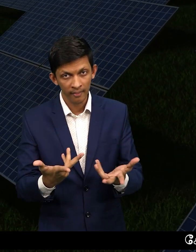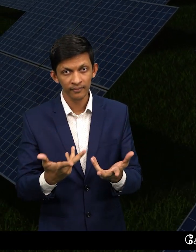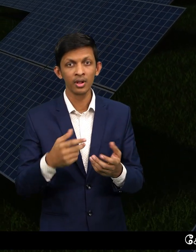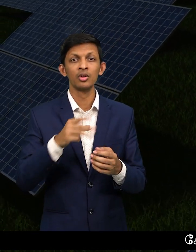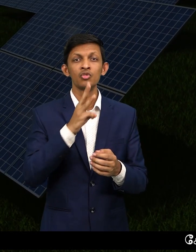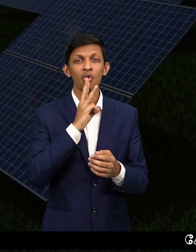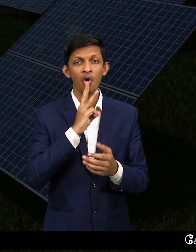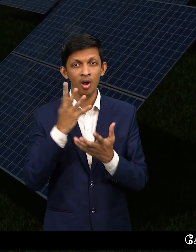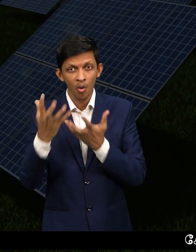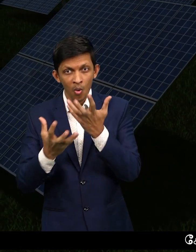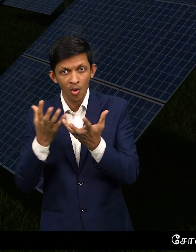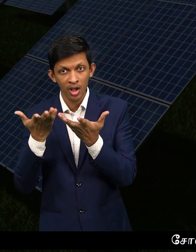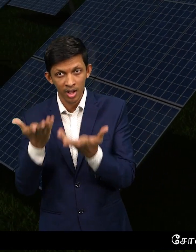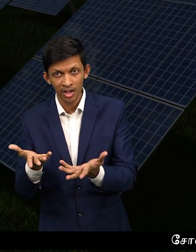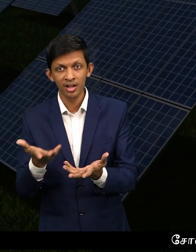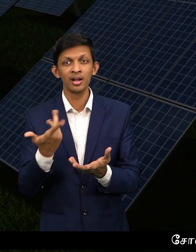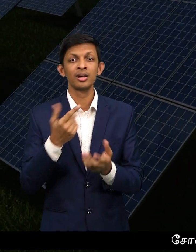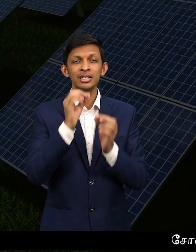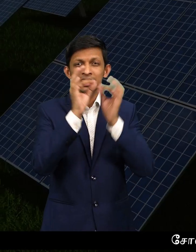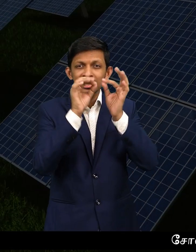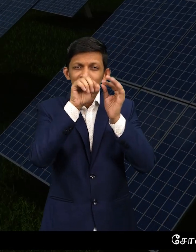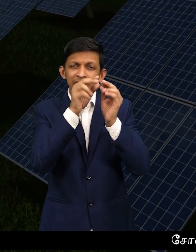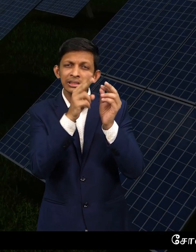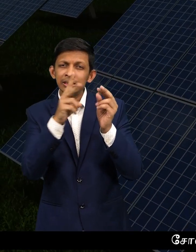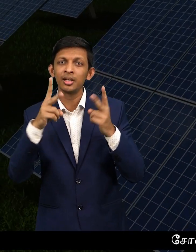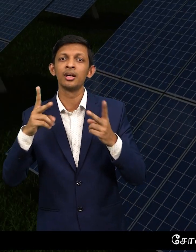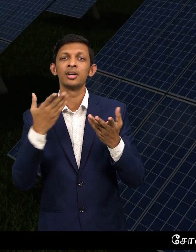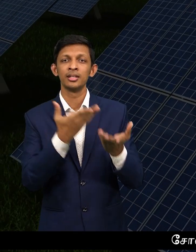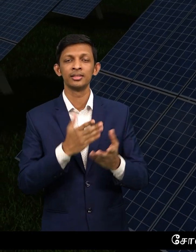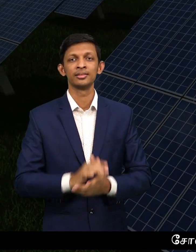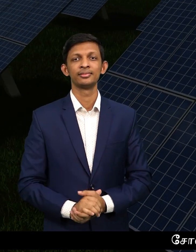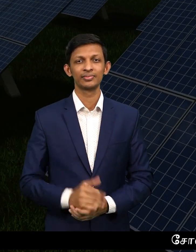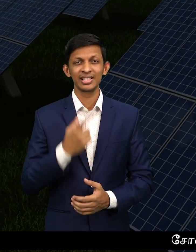சோலார் வாட்டர் ஹீட்டர், சோலார் செல்கள் போன்றவை.